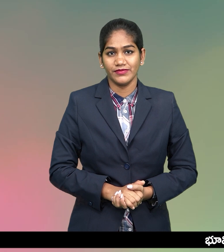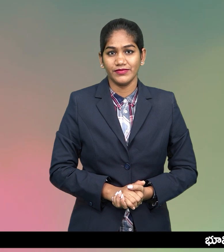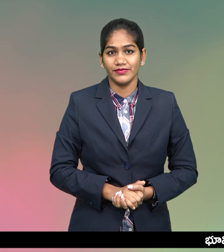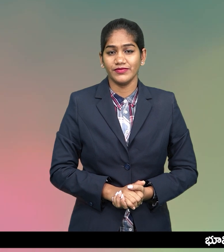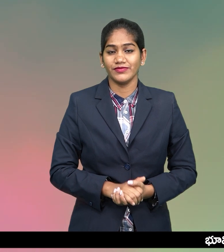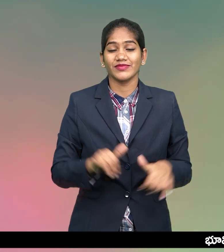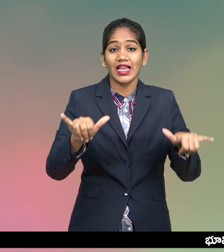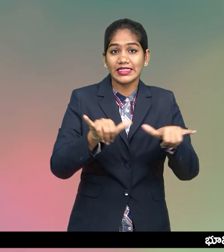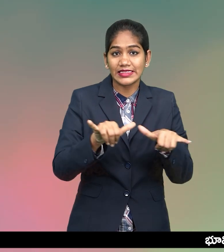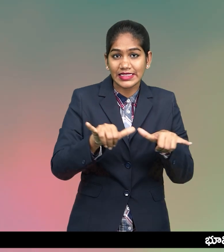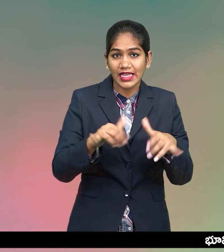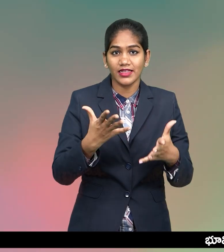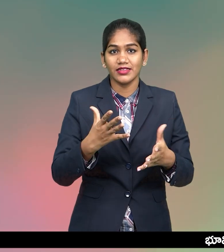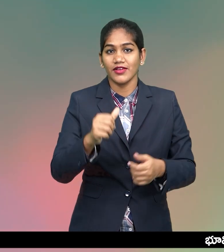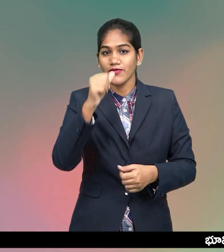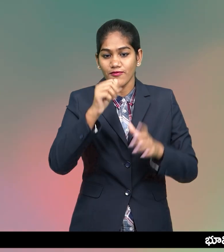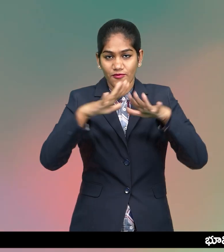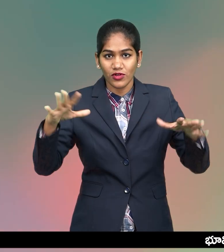భూమి నీటి సంబంధం.